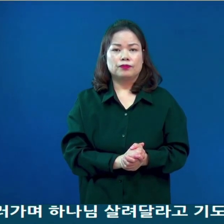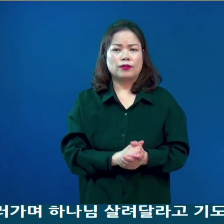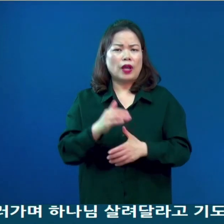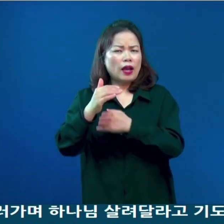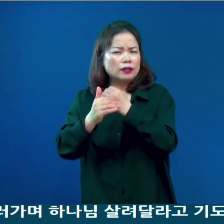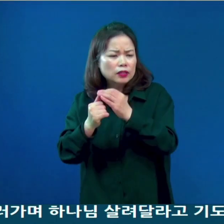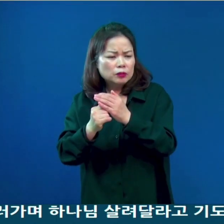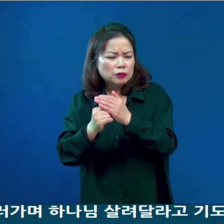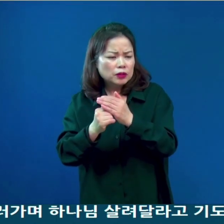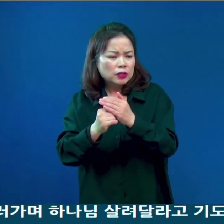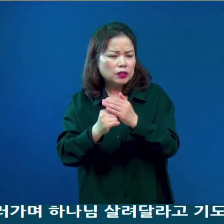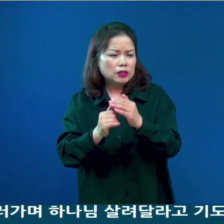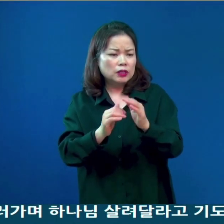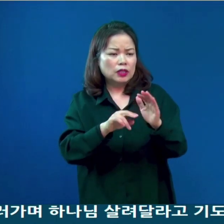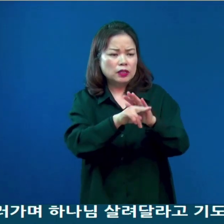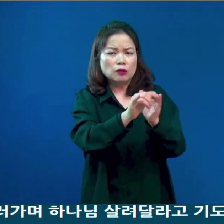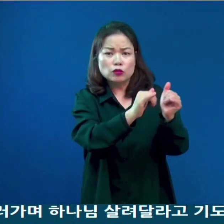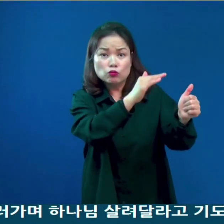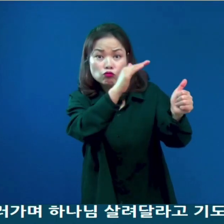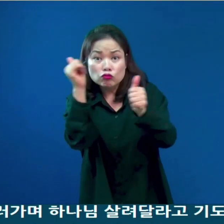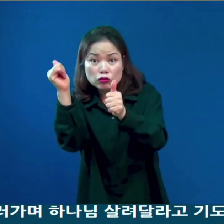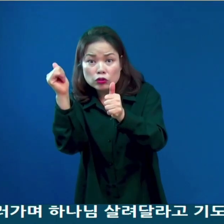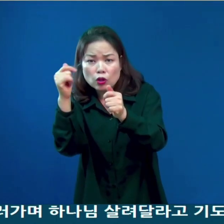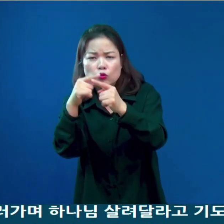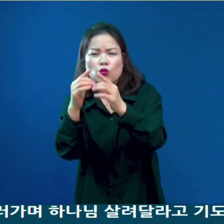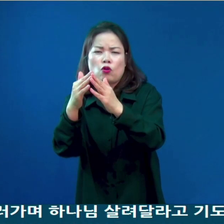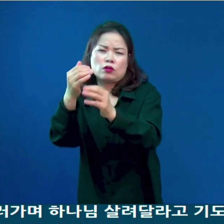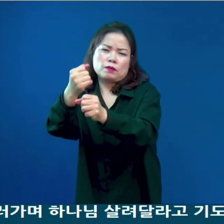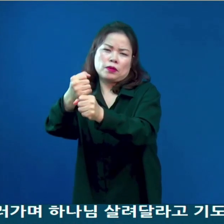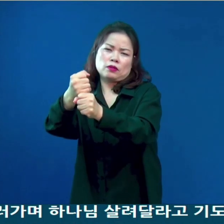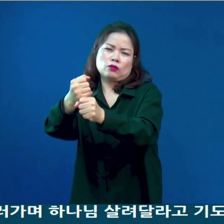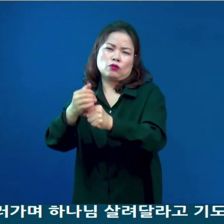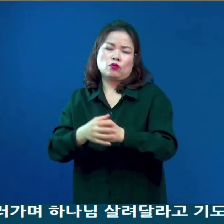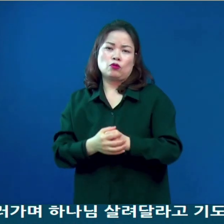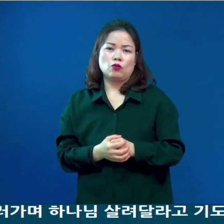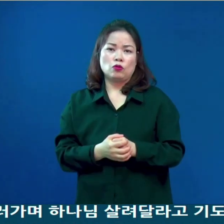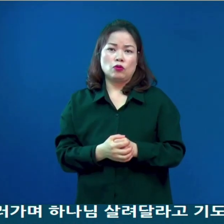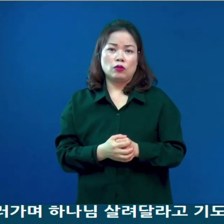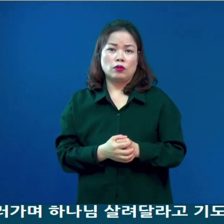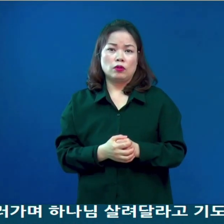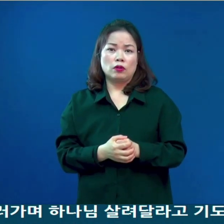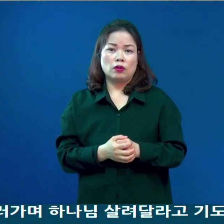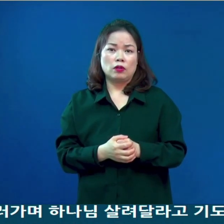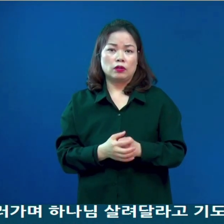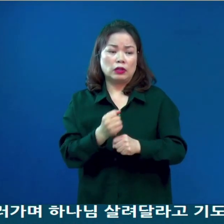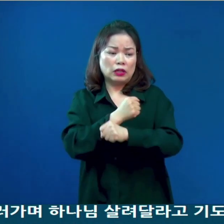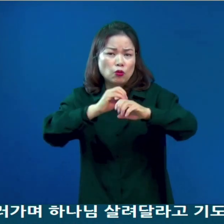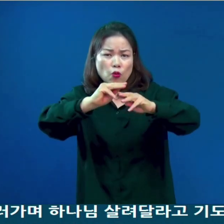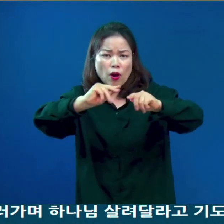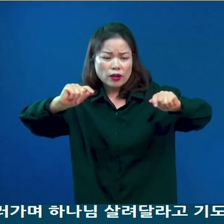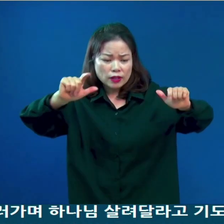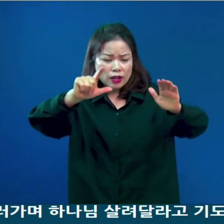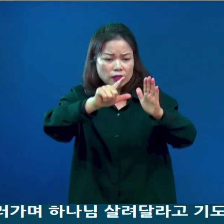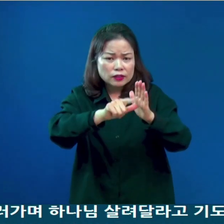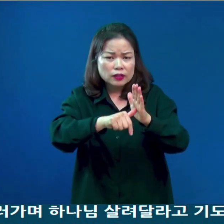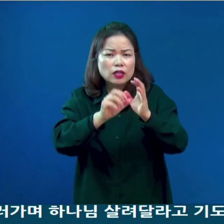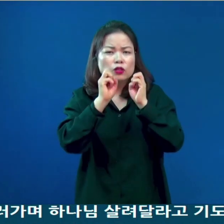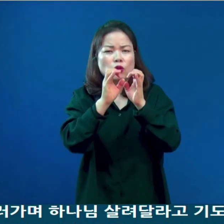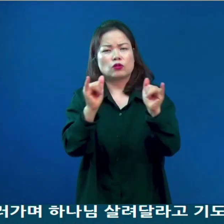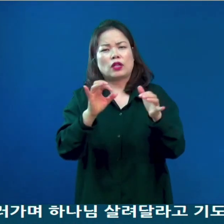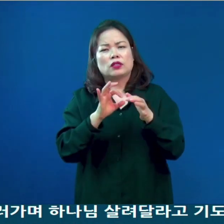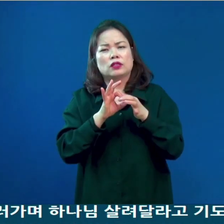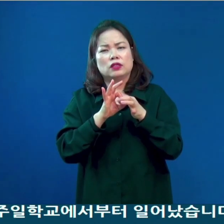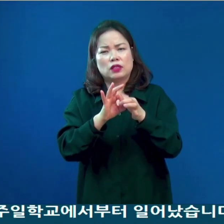하나님이 이들을 부르셔서 교회를 만드셔요. 그 광야 시대에 선교사를